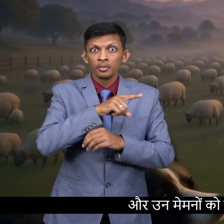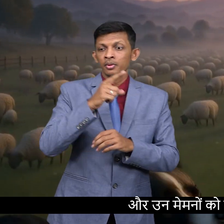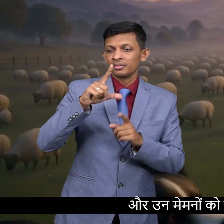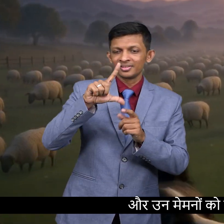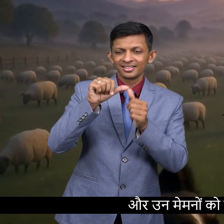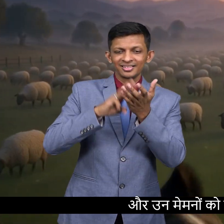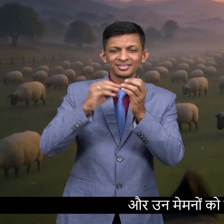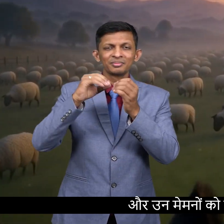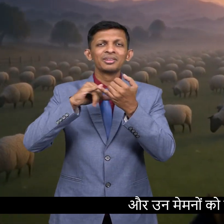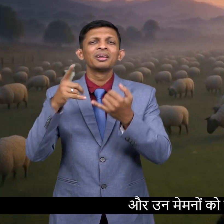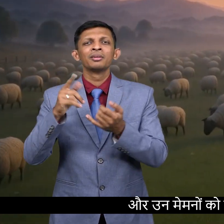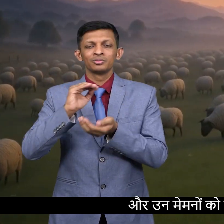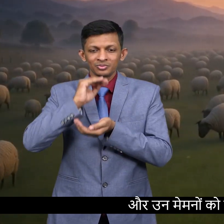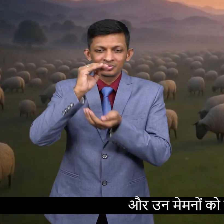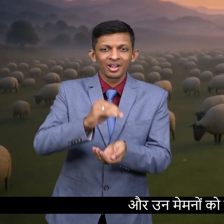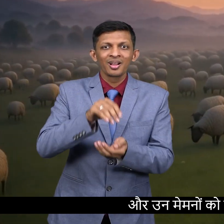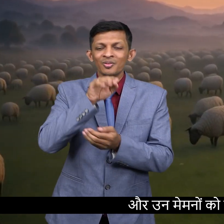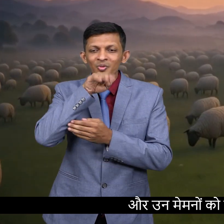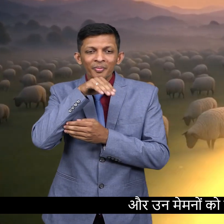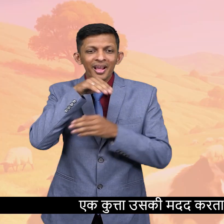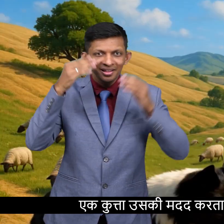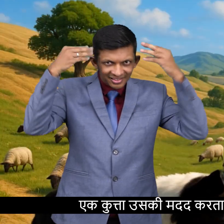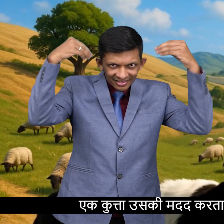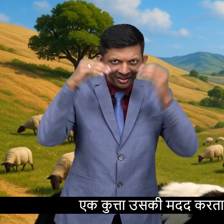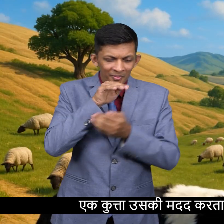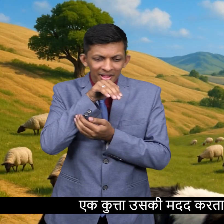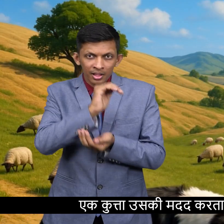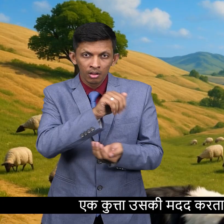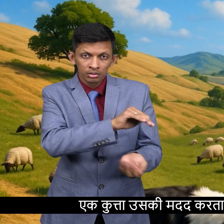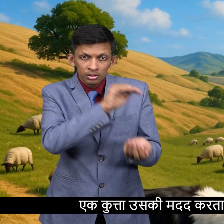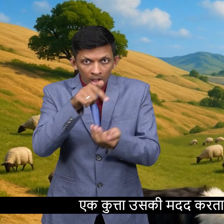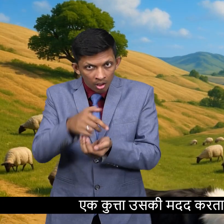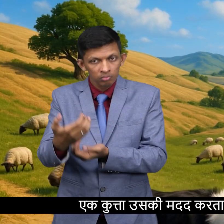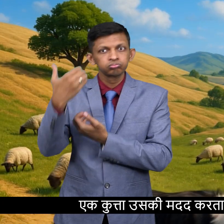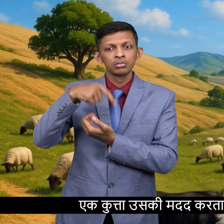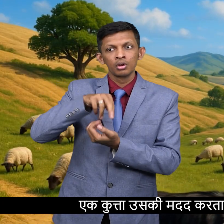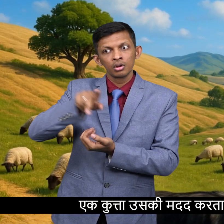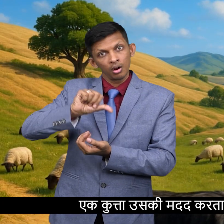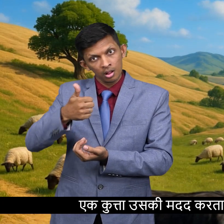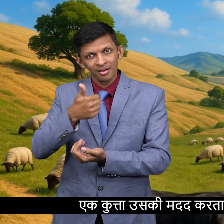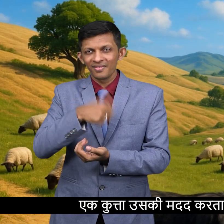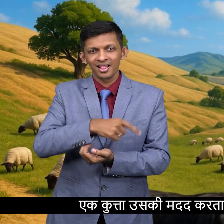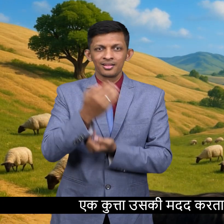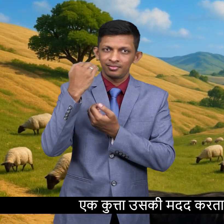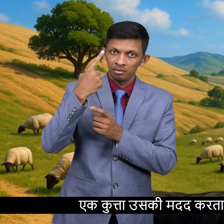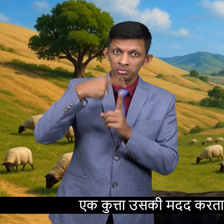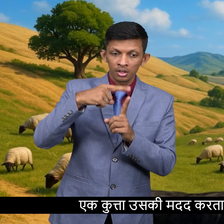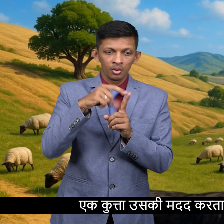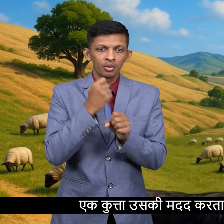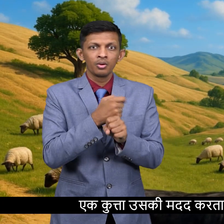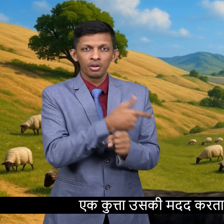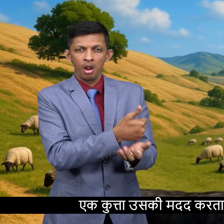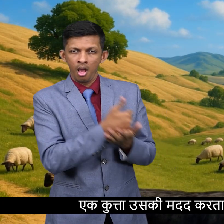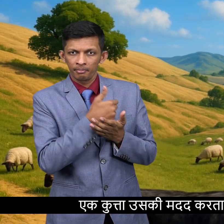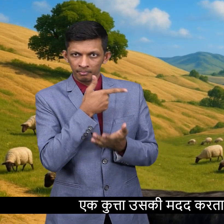मेमनों को साथ ले जाता है जो चल नहीं सकते। एक कुत्ता उसकी मदद करता है और वह दोपहर का भोजन